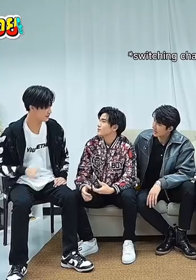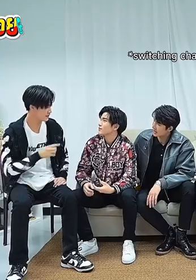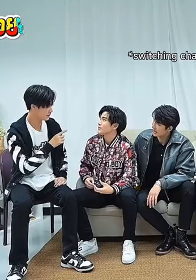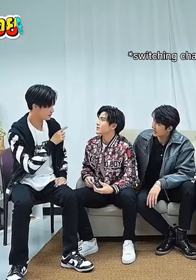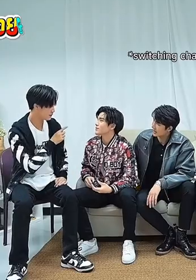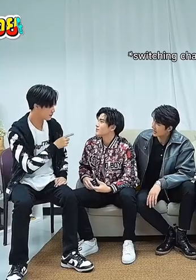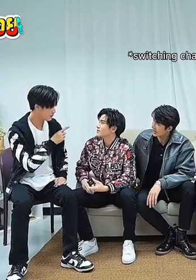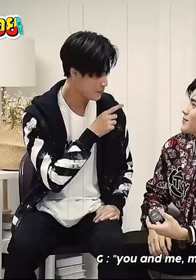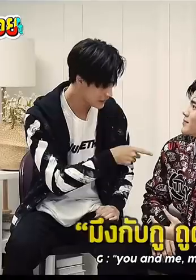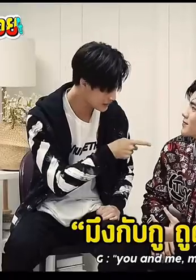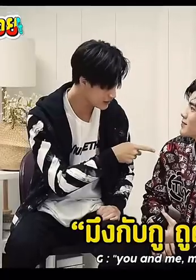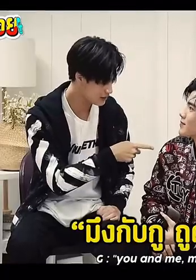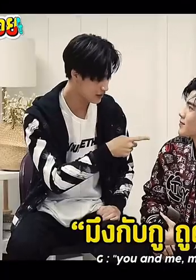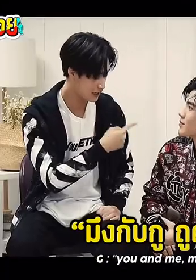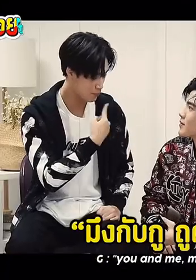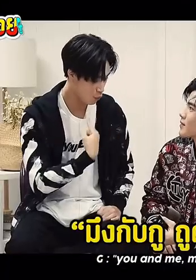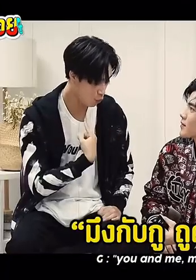แอคชั่นครับ มึงกับกู